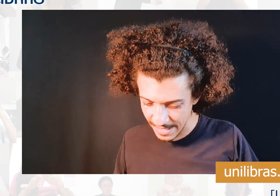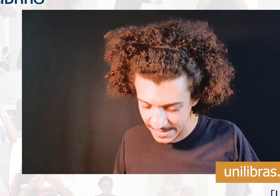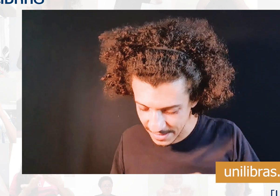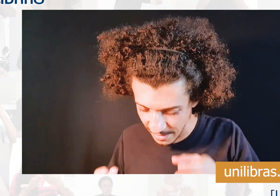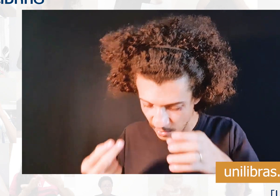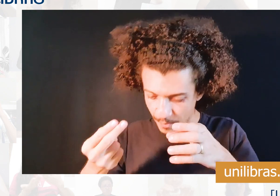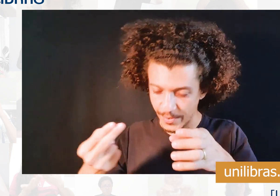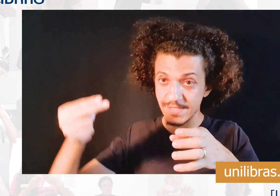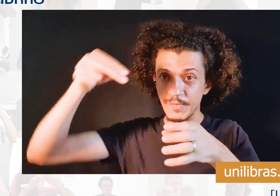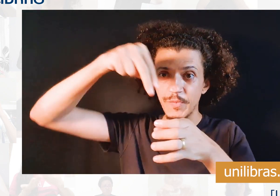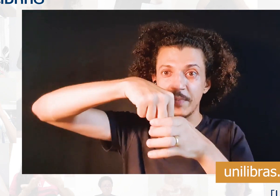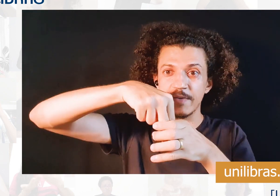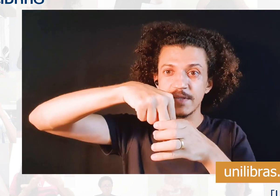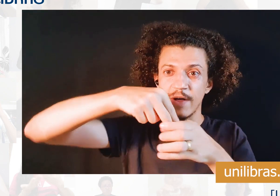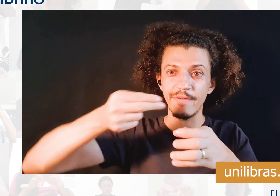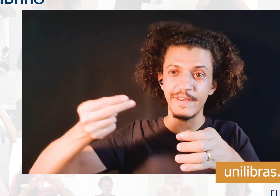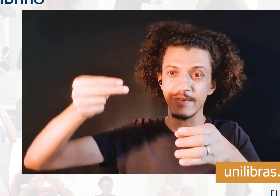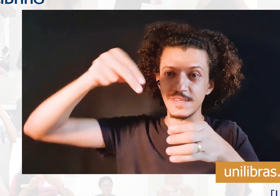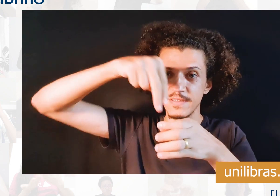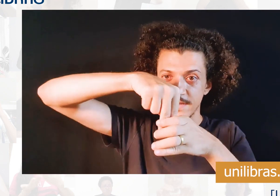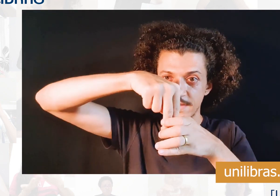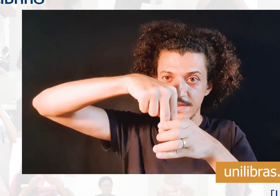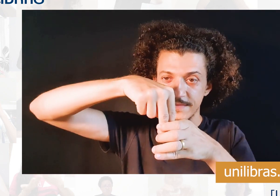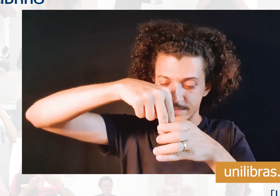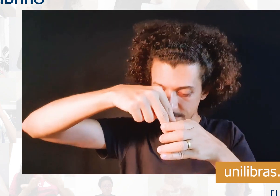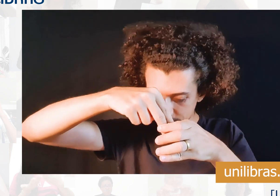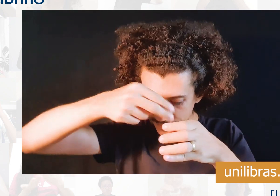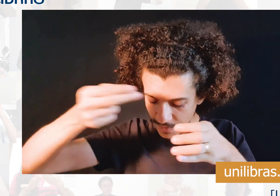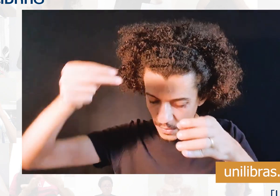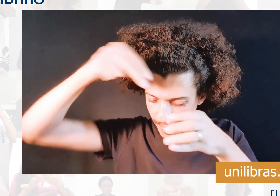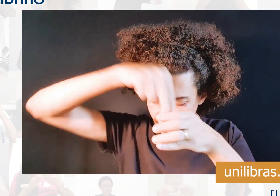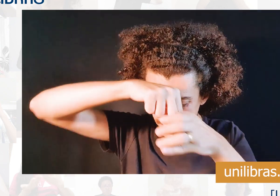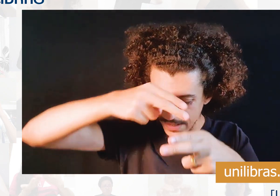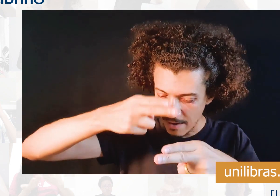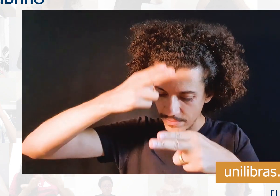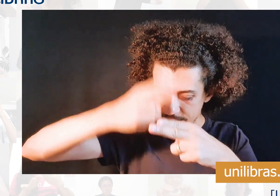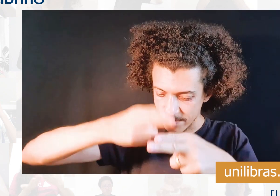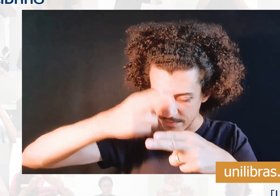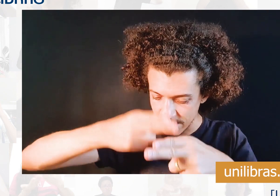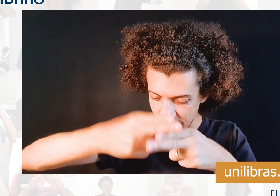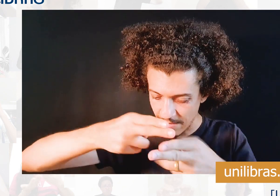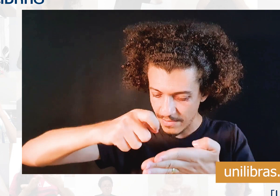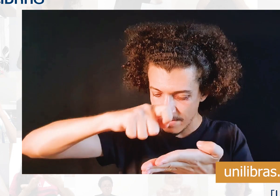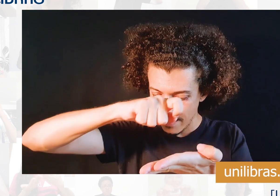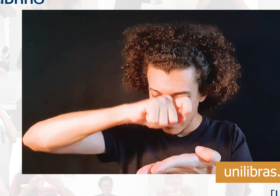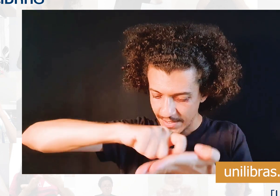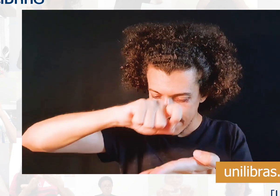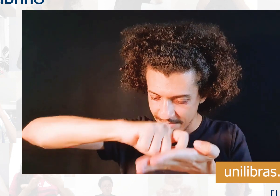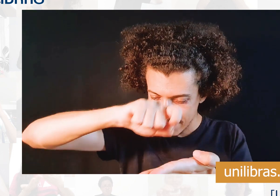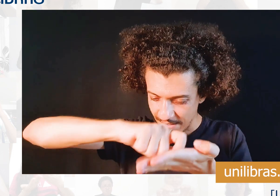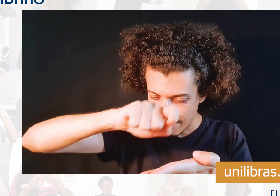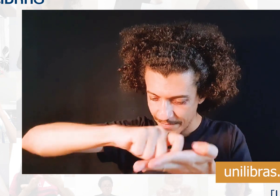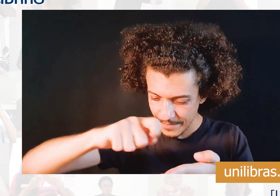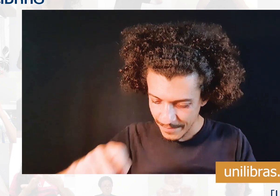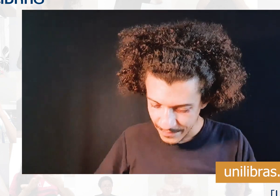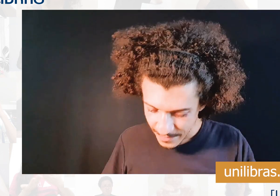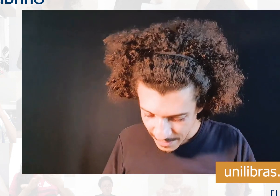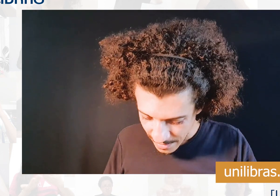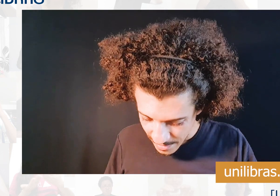esses sinais aqui, como, por exemplo, o primeiro sinal é feito assim. Primeiro sinal, segundo sinal, terceiro